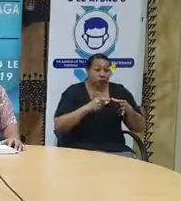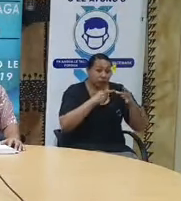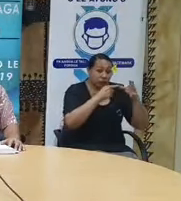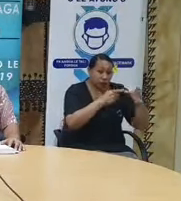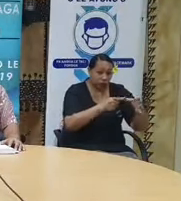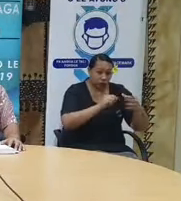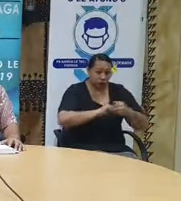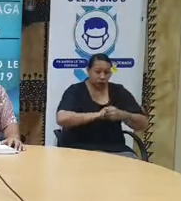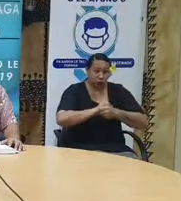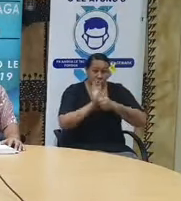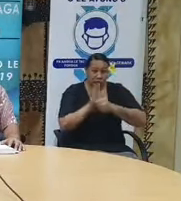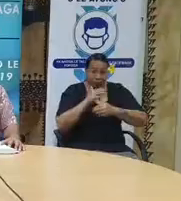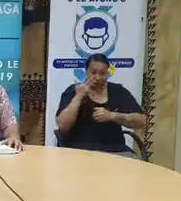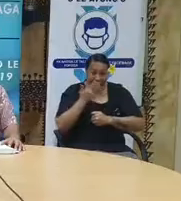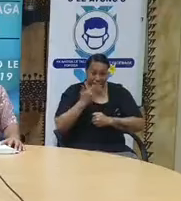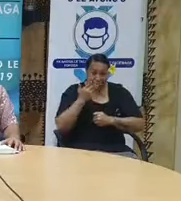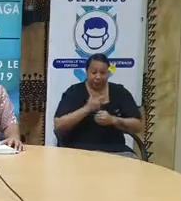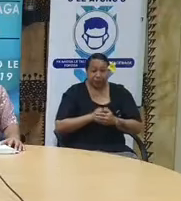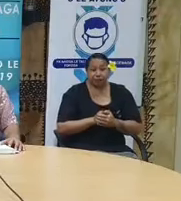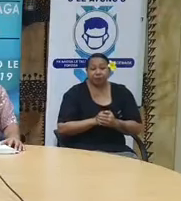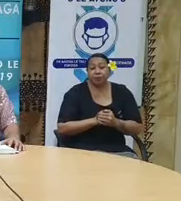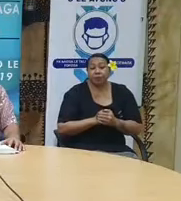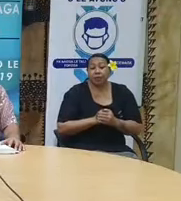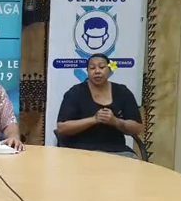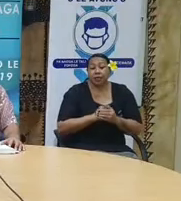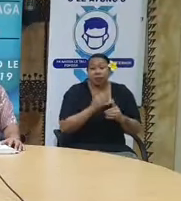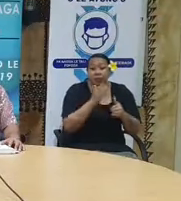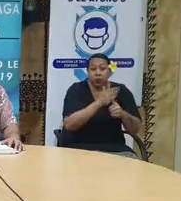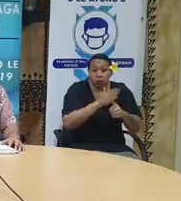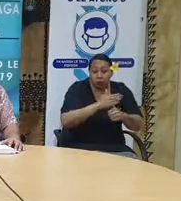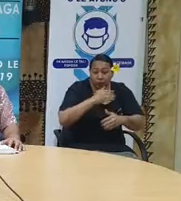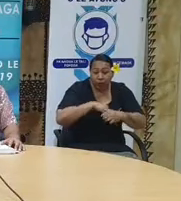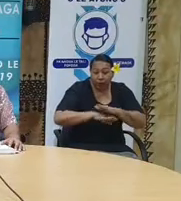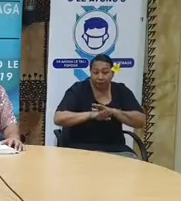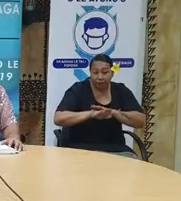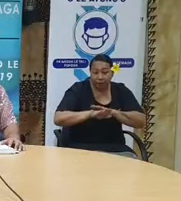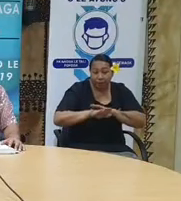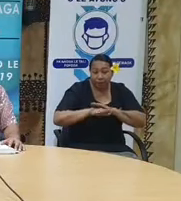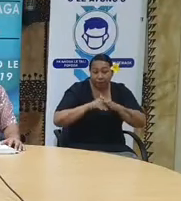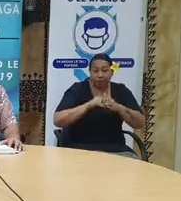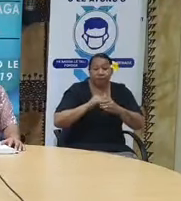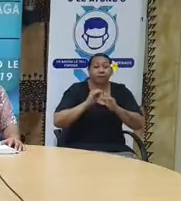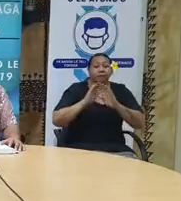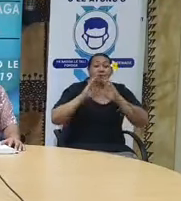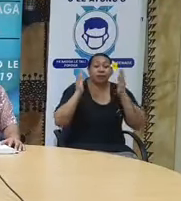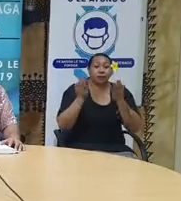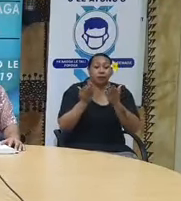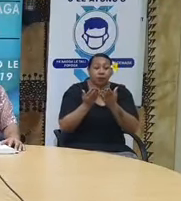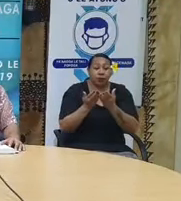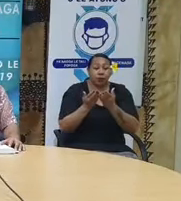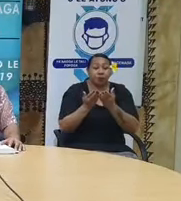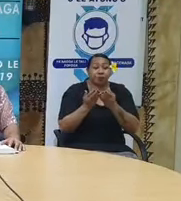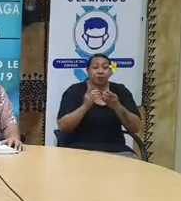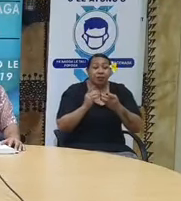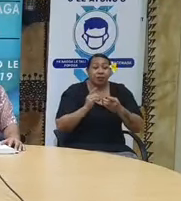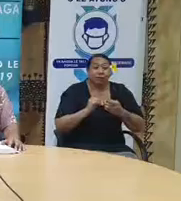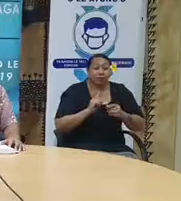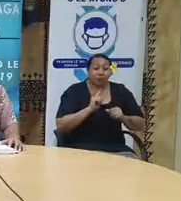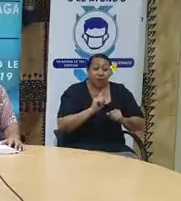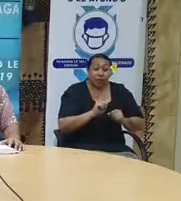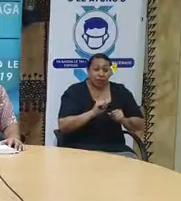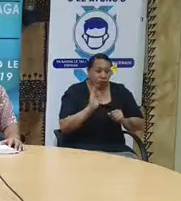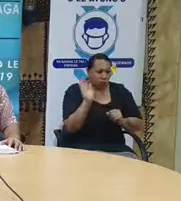le committee sfruiva ya o lo fa penana ki e la lan ya ma o lo nga lu e puna wa e foi la